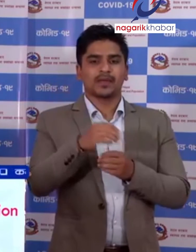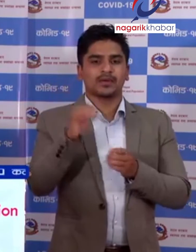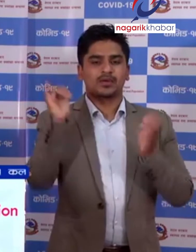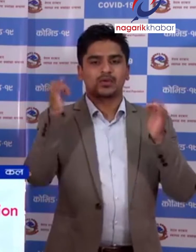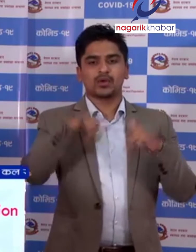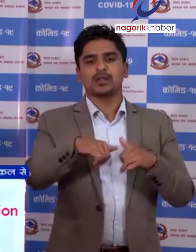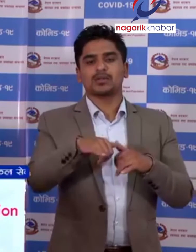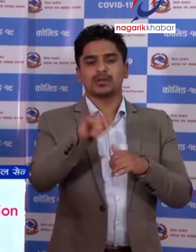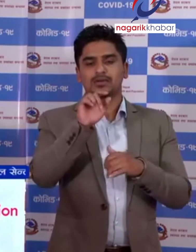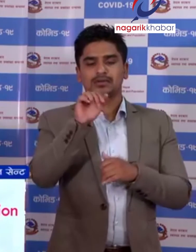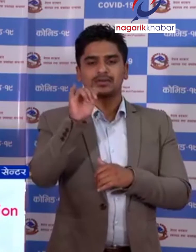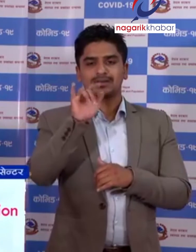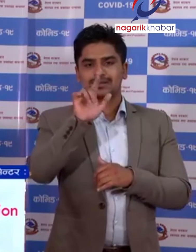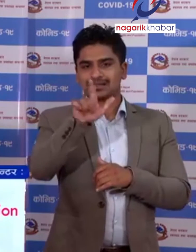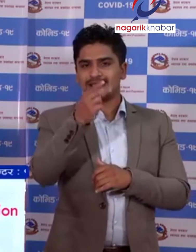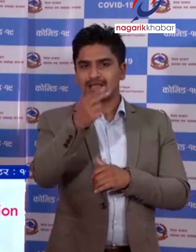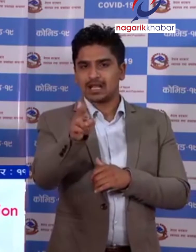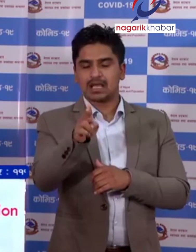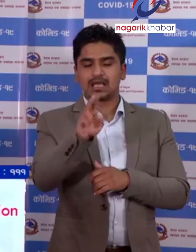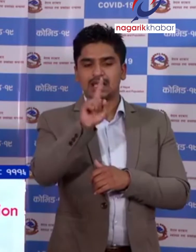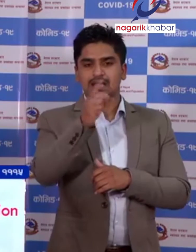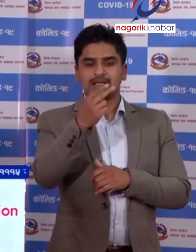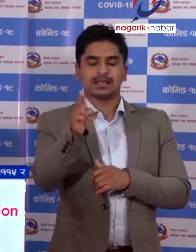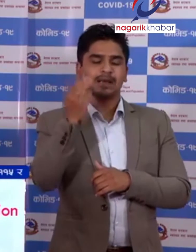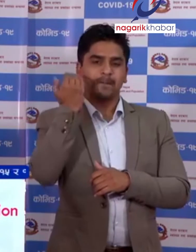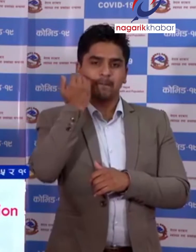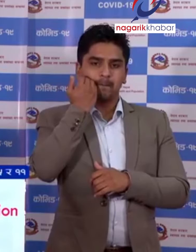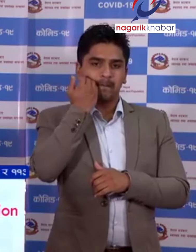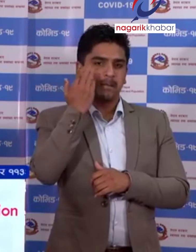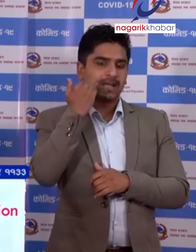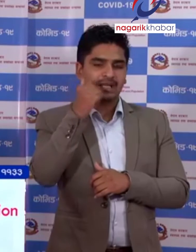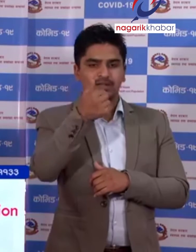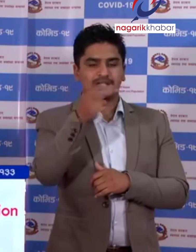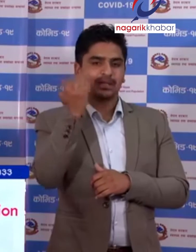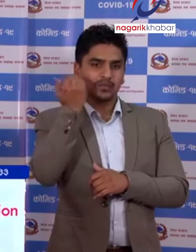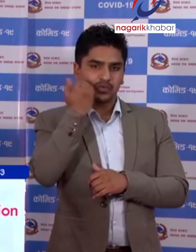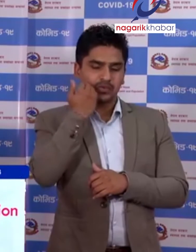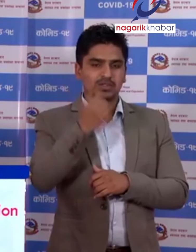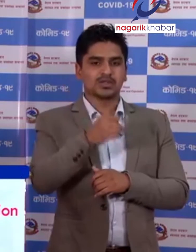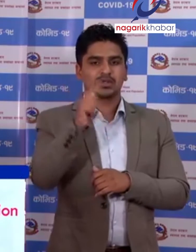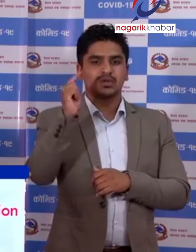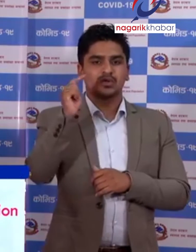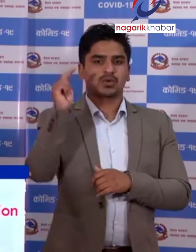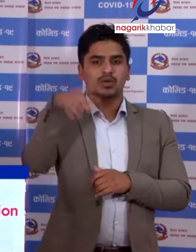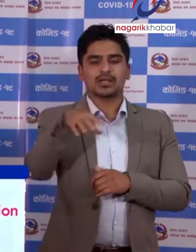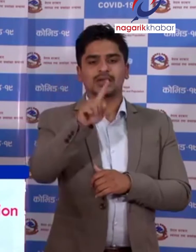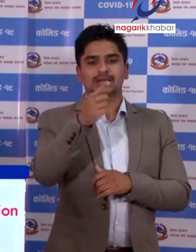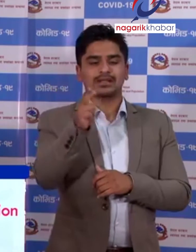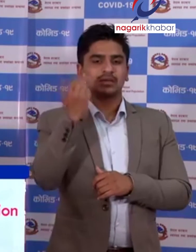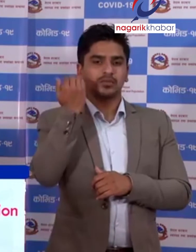डडेलधुरा को 7 जना, त्यसमध्ये 1 जना महिला र 6 जना पुरुष, र कैलाली को 1 जना पुरुष हुनुहुन्छ।